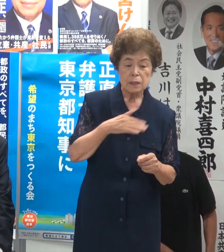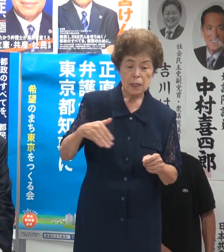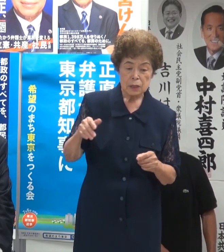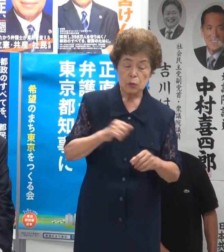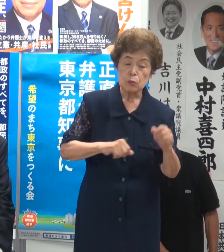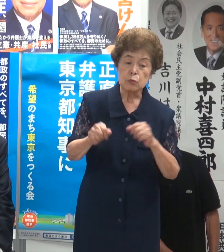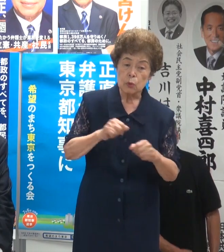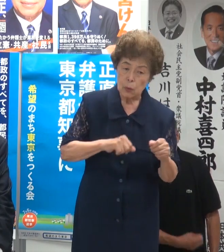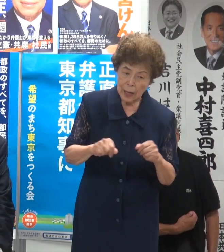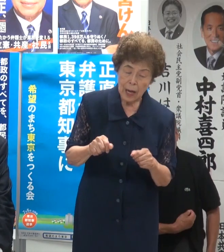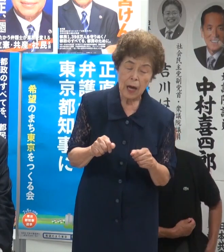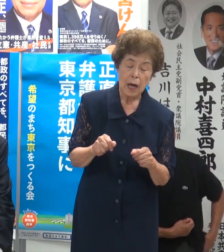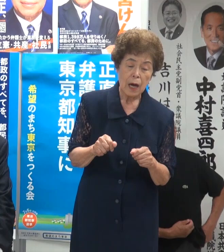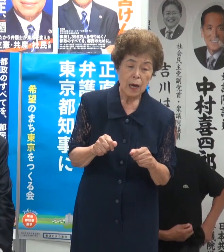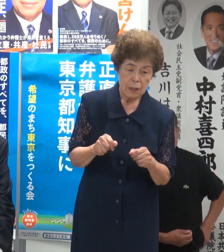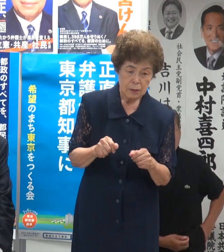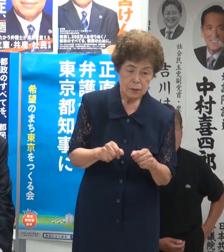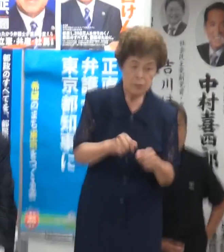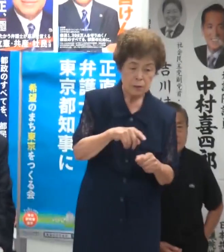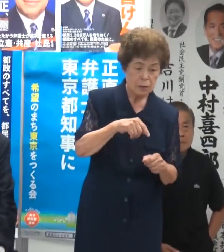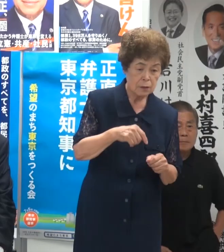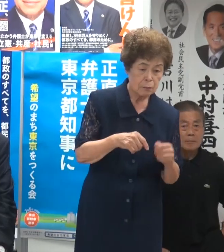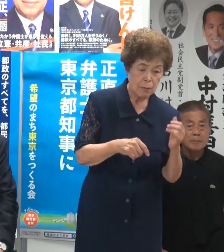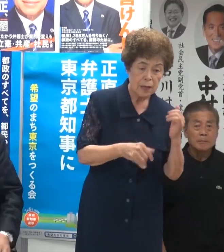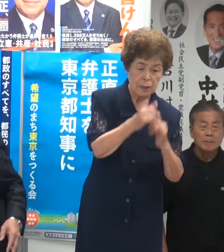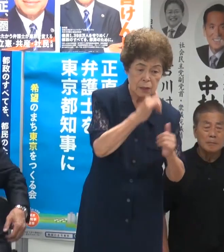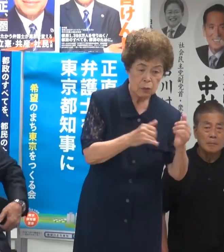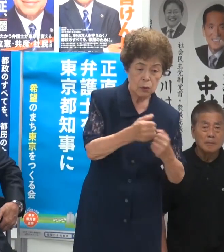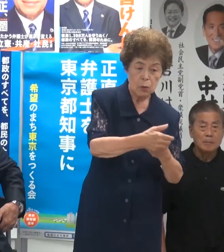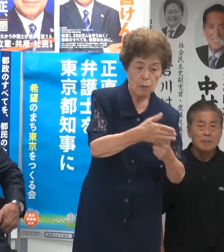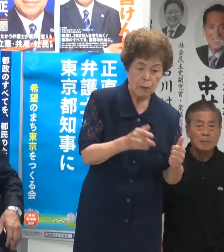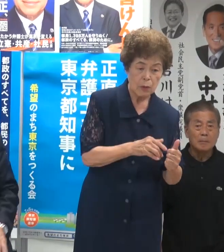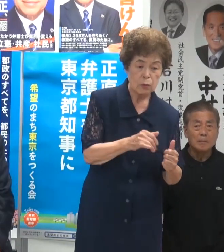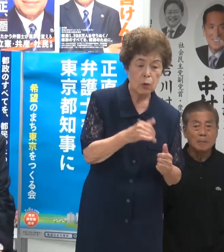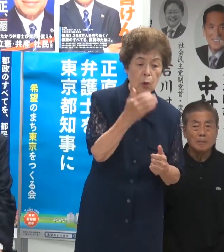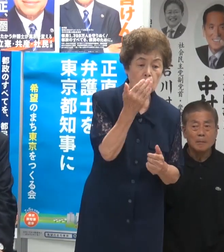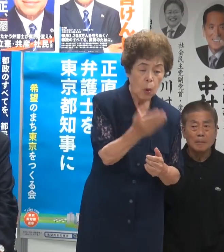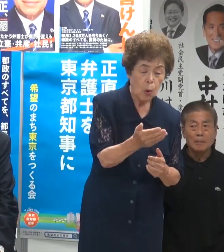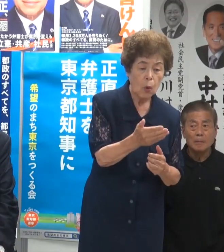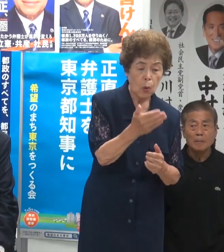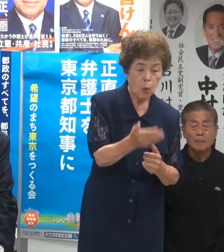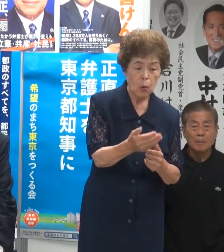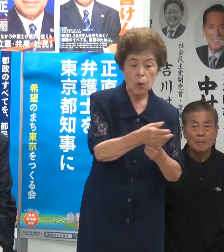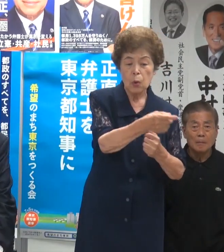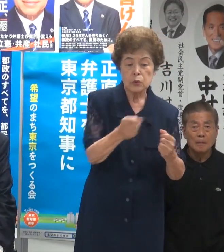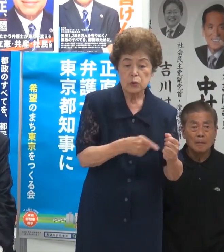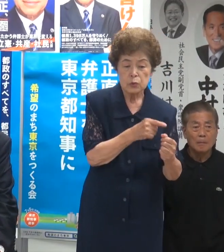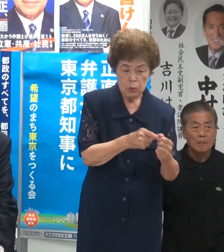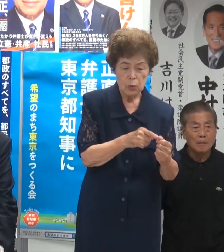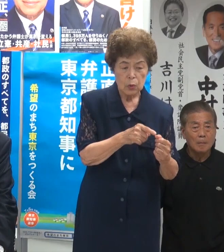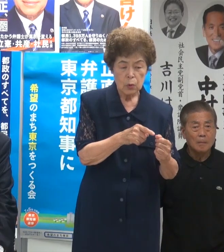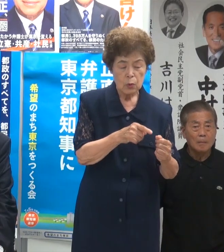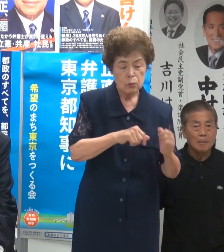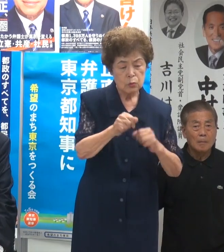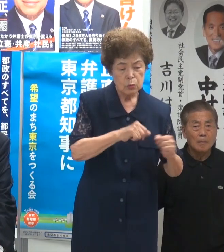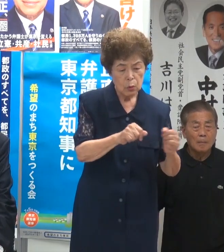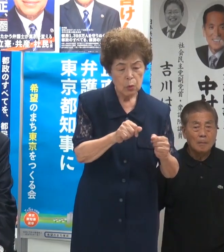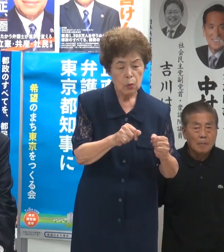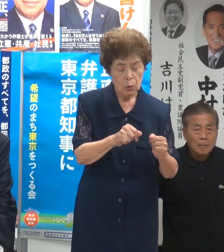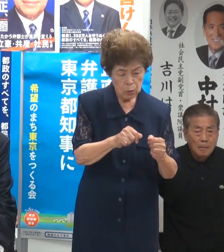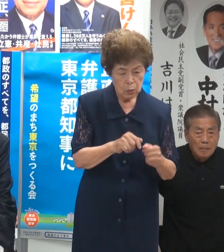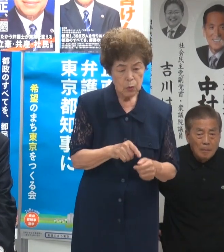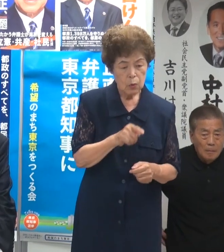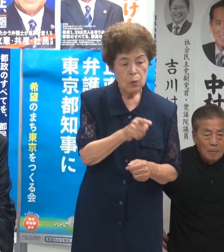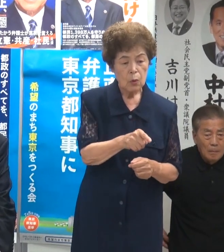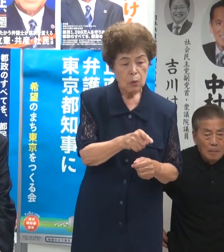の自民党や公明党や都民ファーストの運動を上回れなかったということの、結果でも